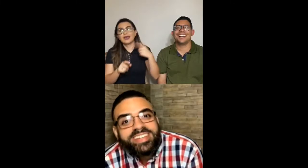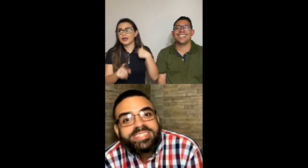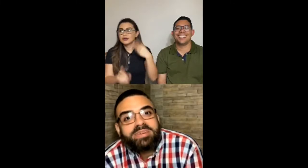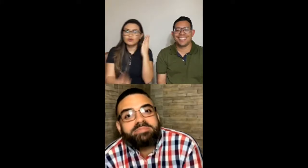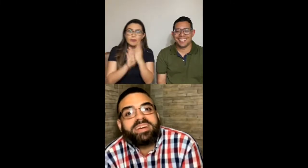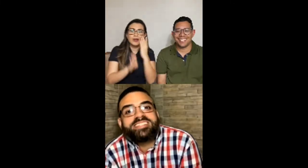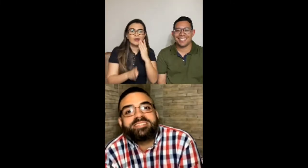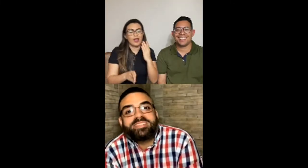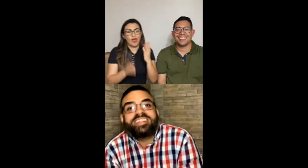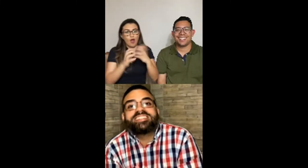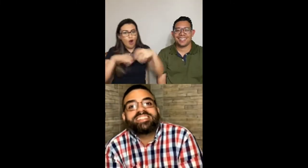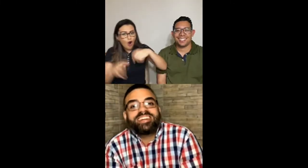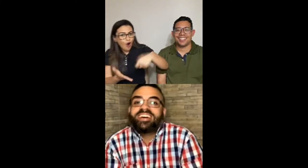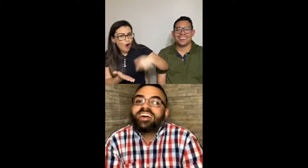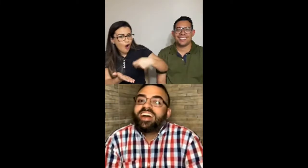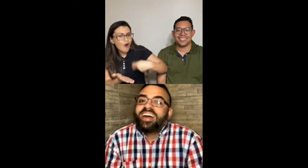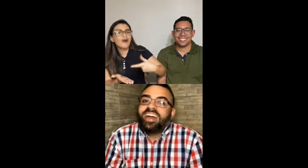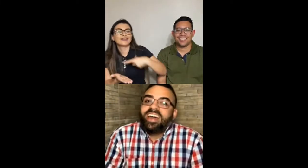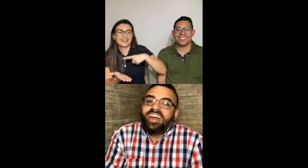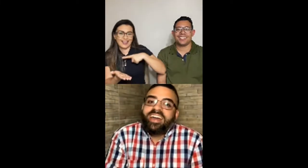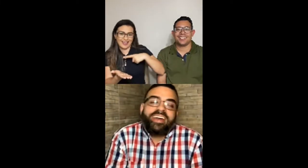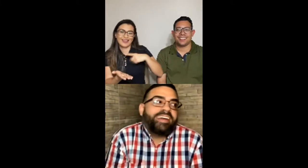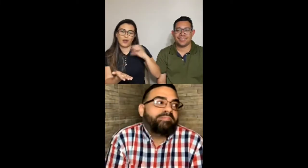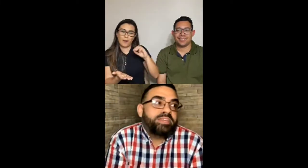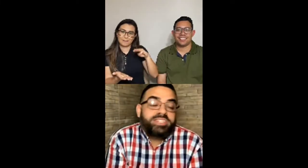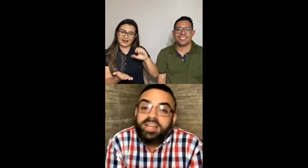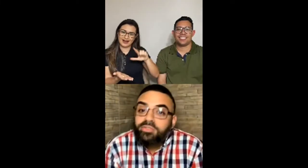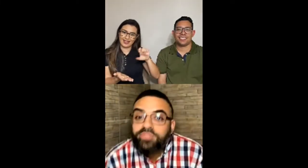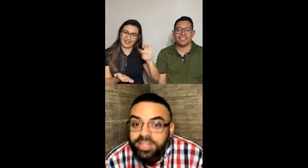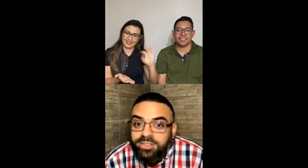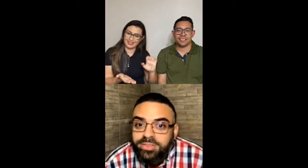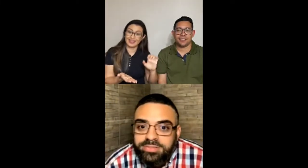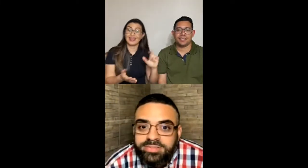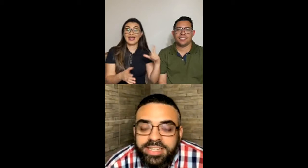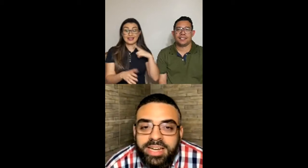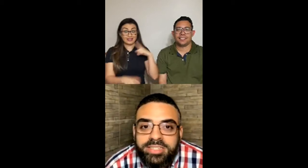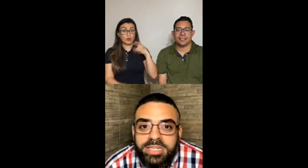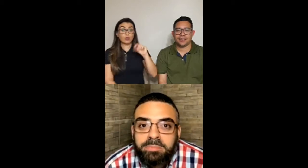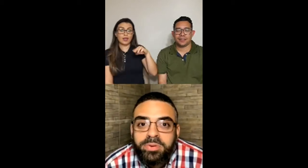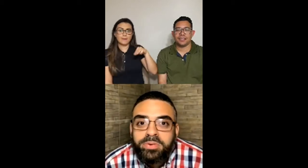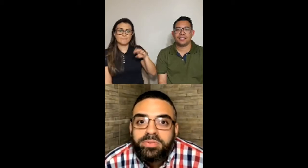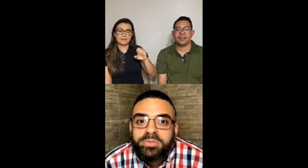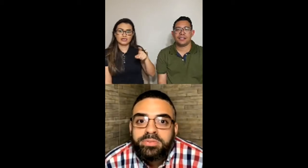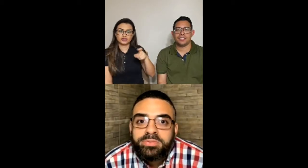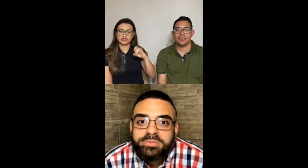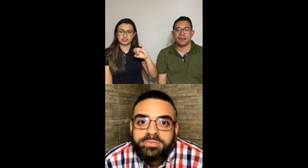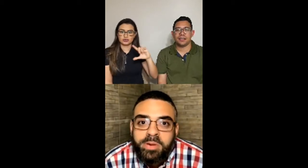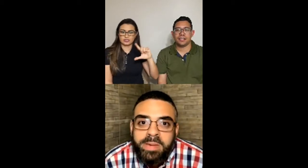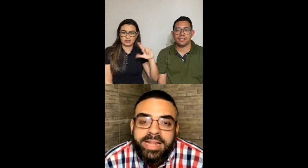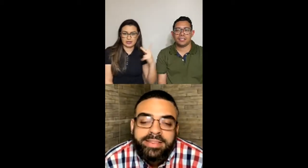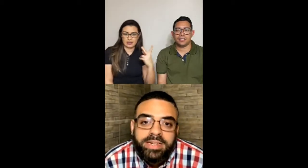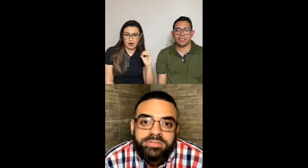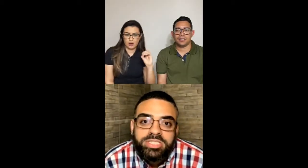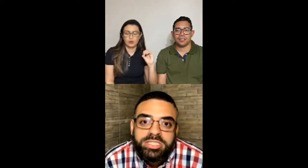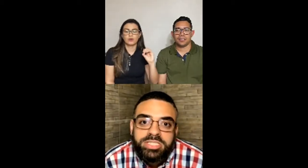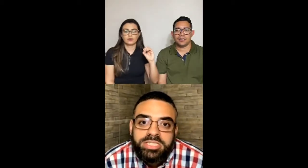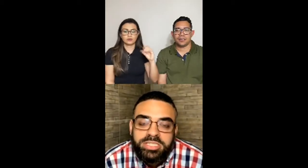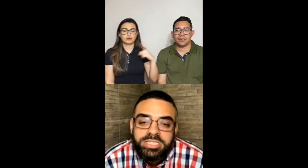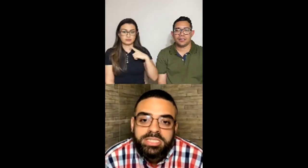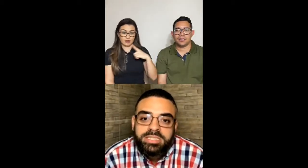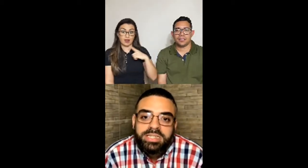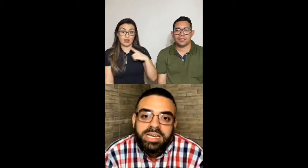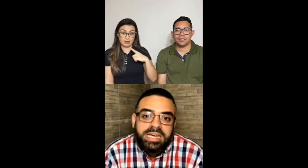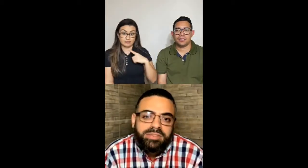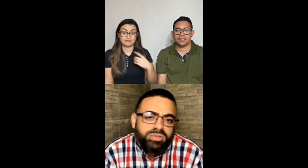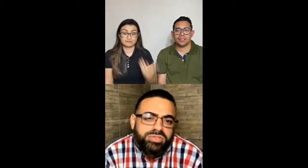eu demorei 3 meses para descobrir que tinha omelete, eu demorei 3 meses para descobrir que tinha mexilhão